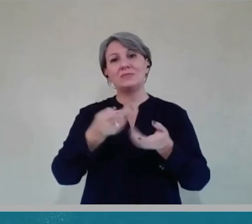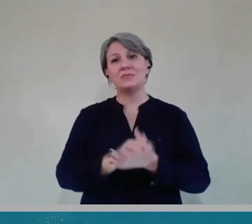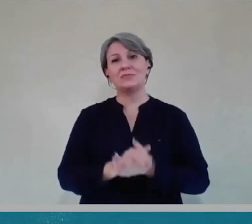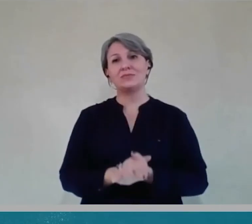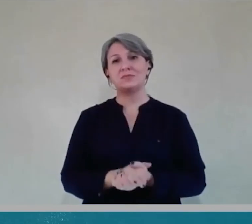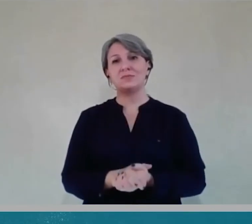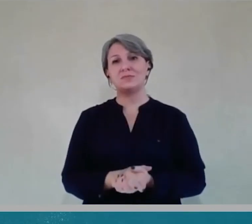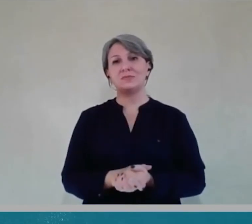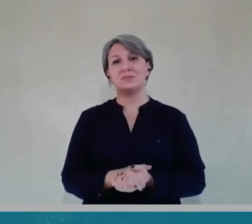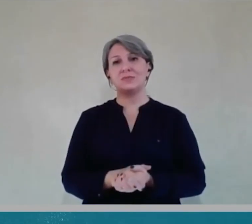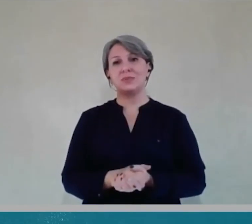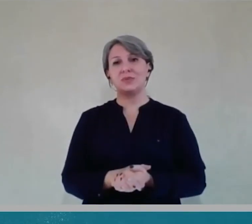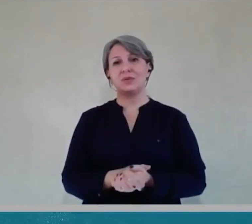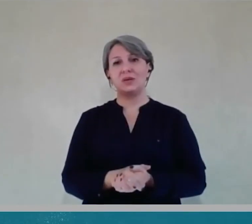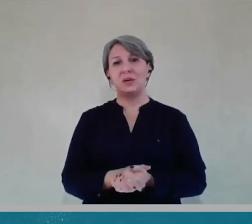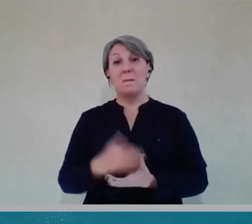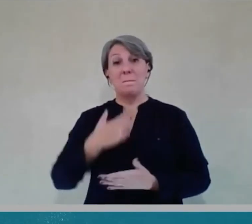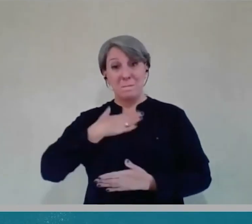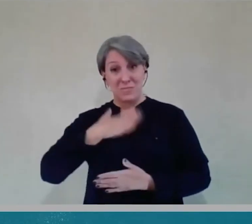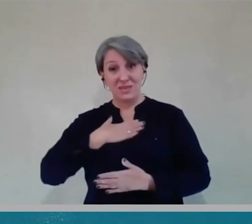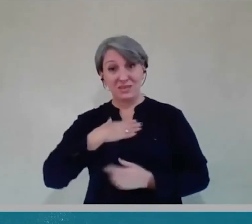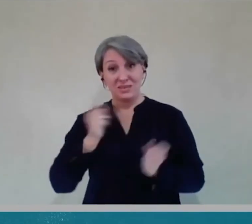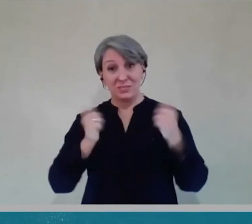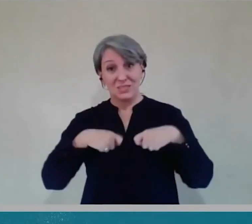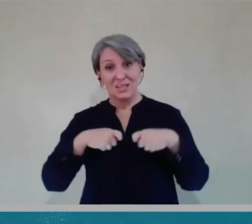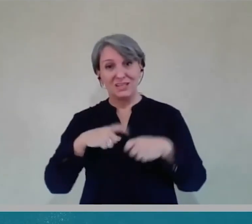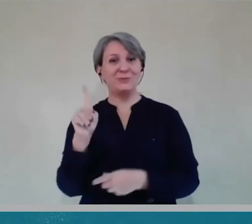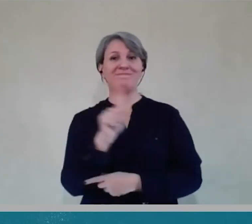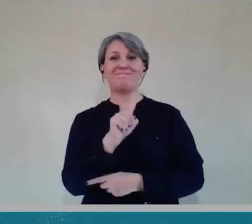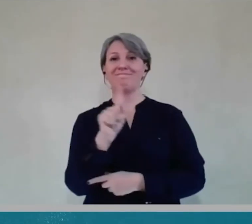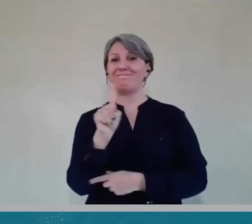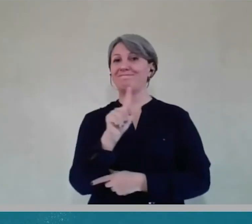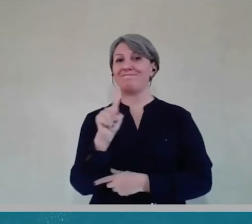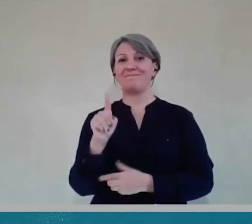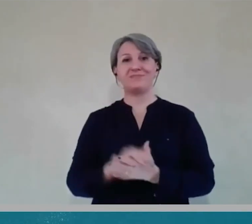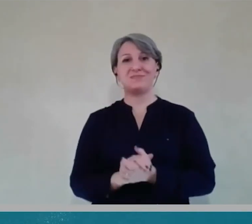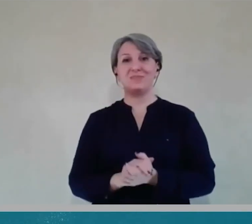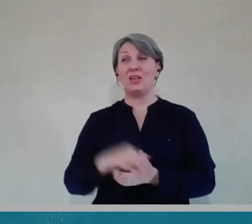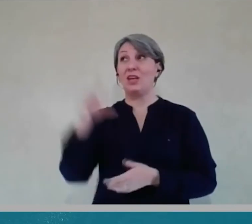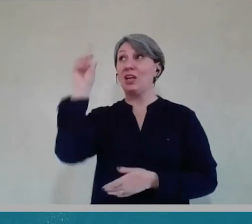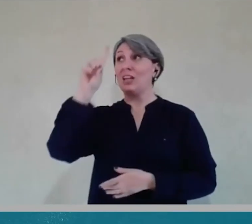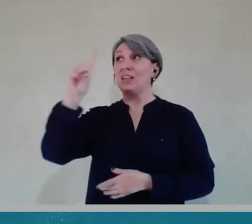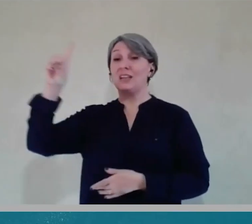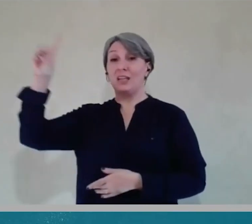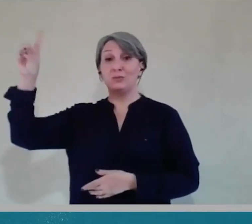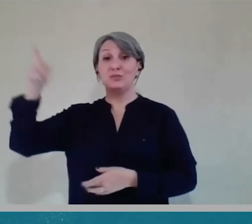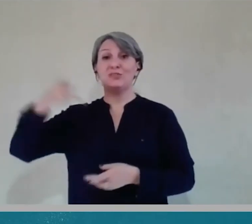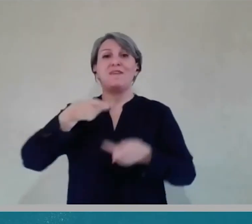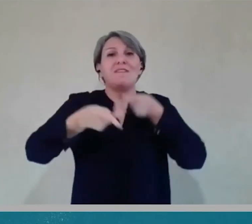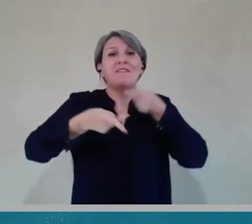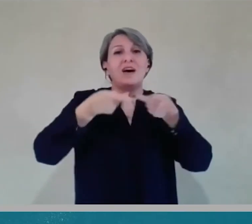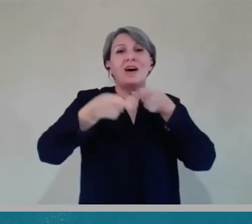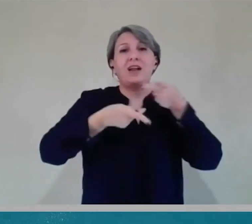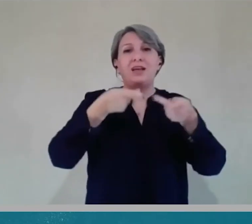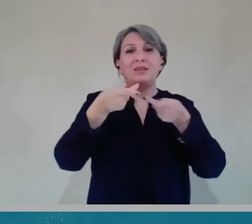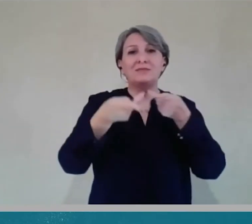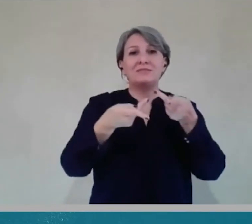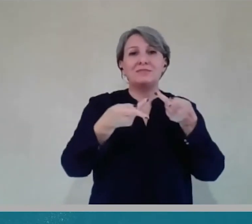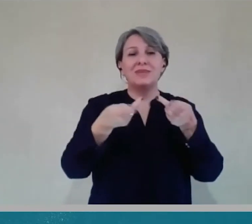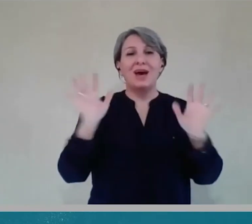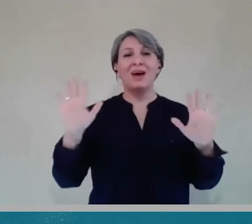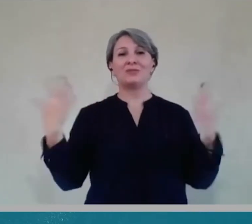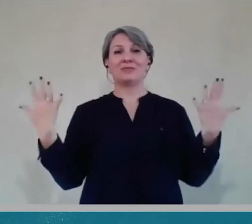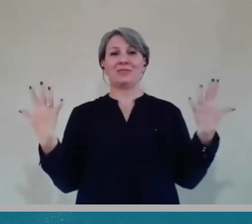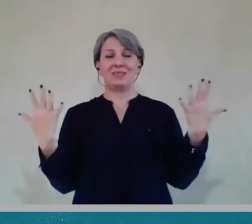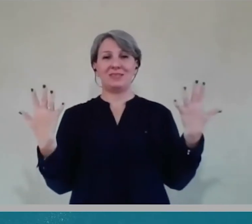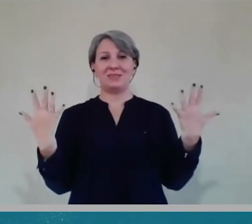pela sua capacidade, é pela palavra. E essa palavra é uma pessoa viva. Essa